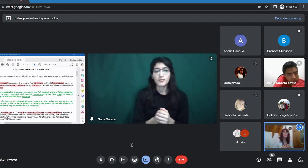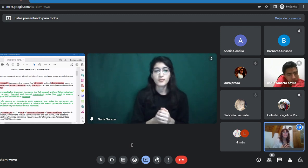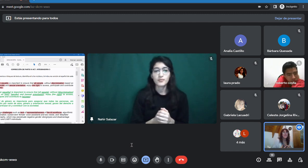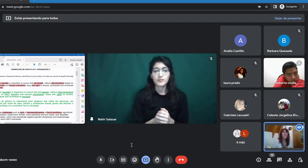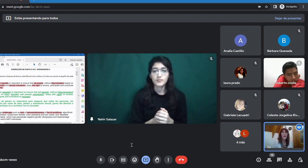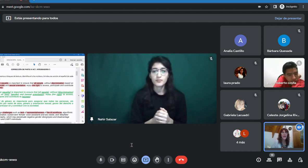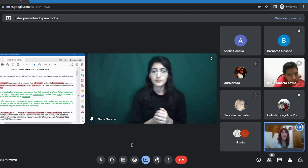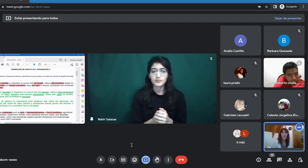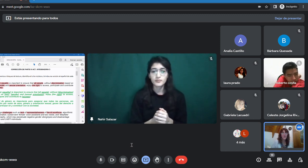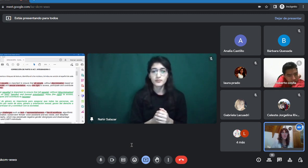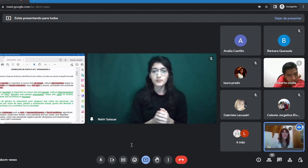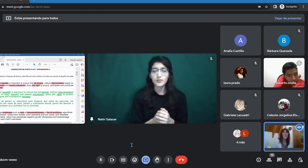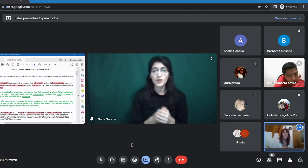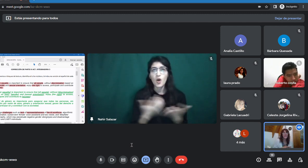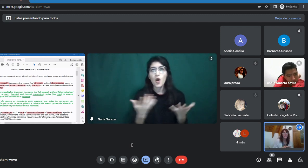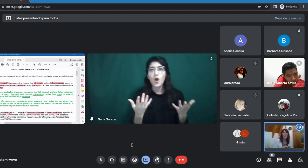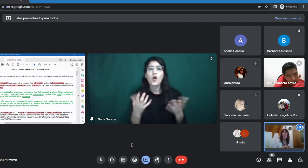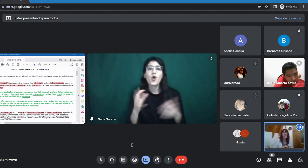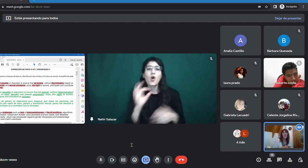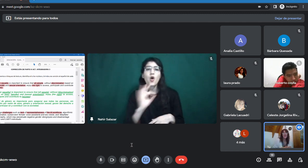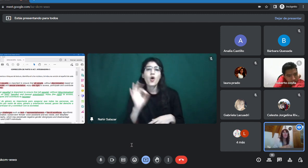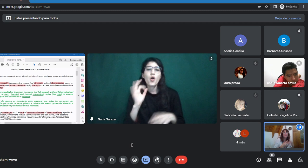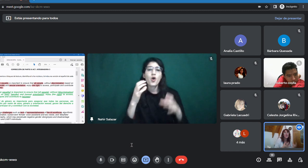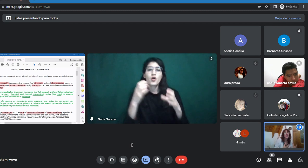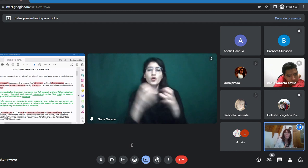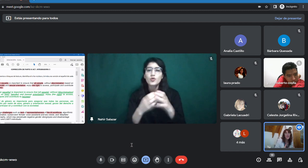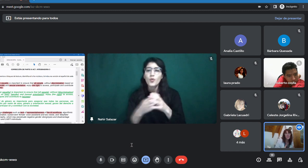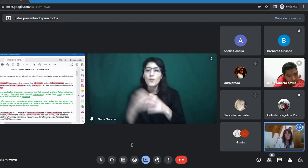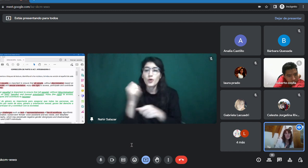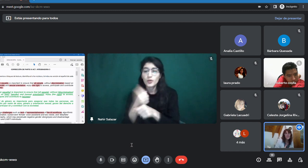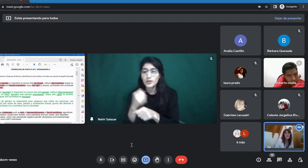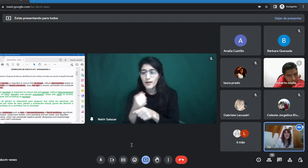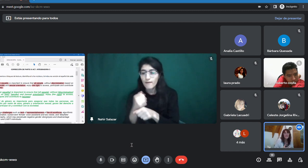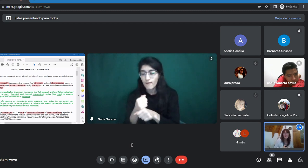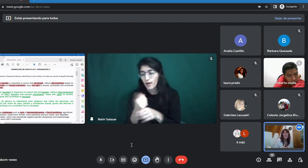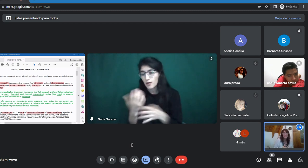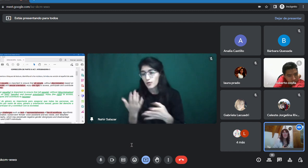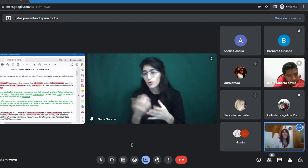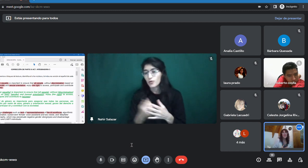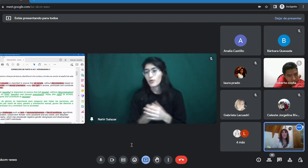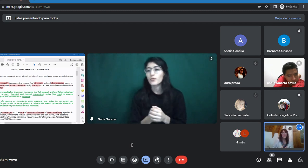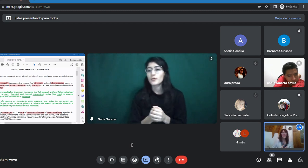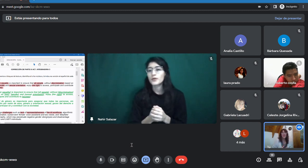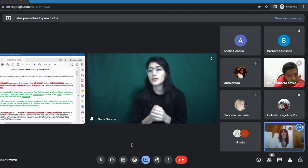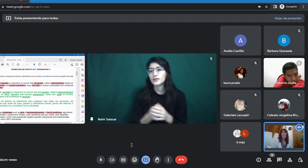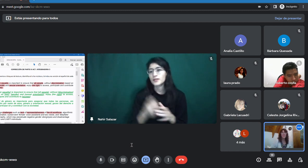grupo de trabajo, se refiere a la mano de obra a veces, ¿sí?